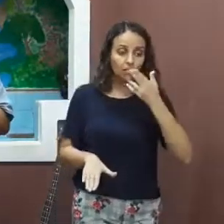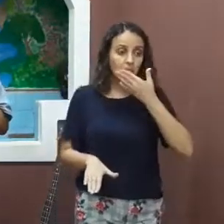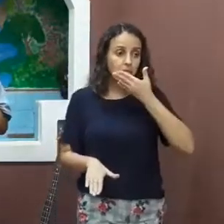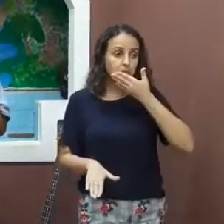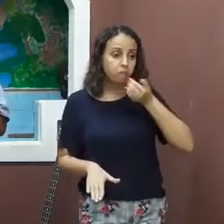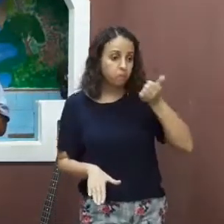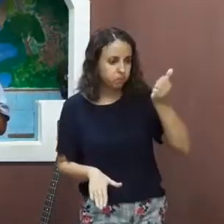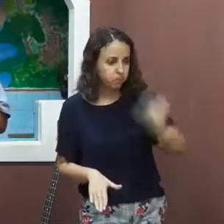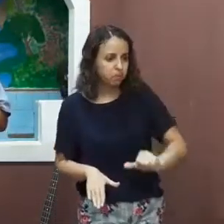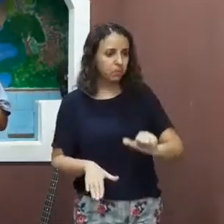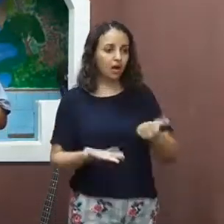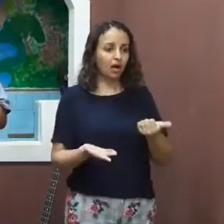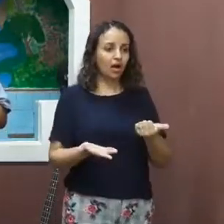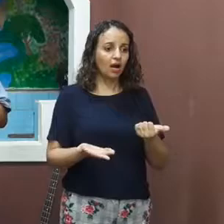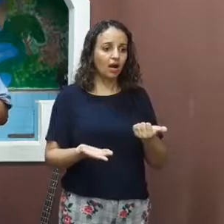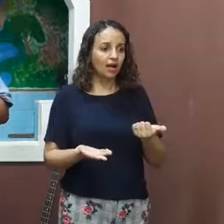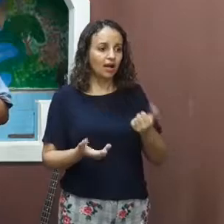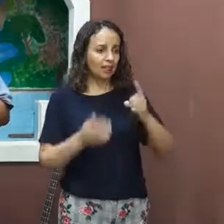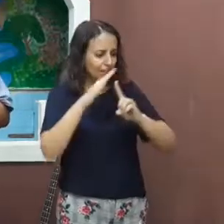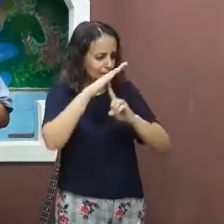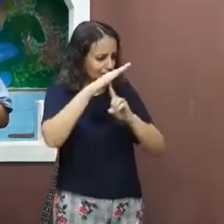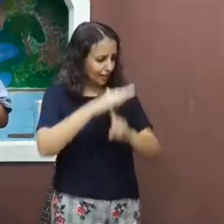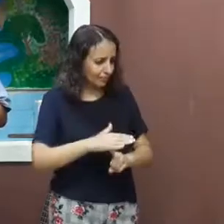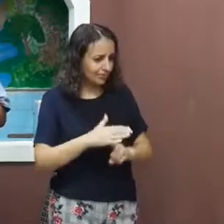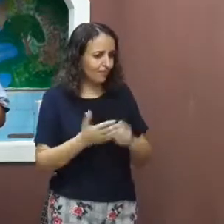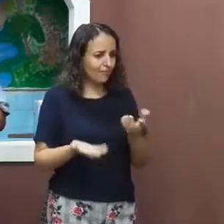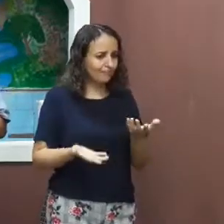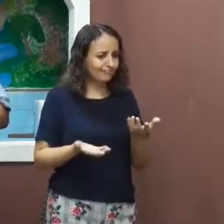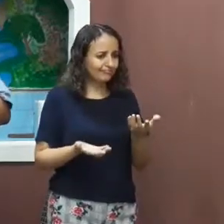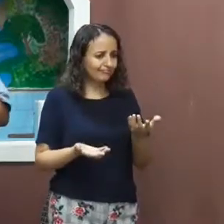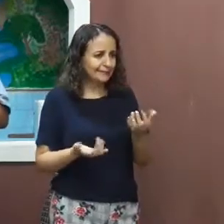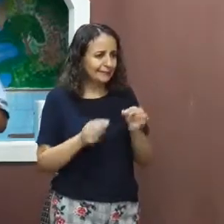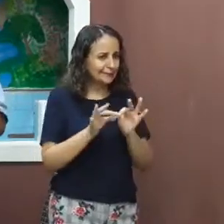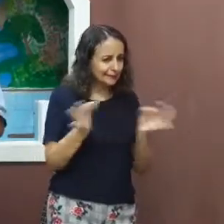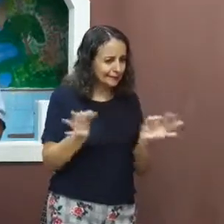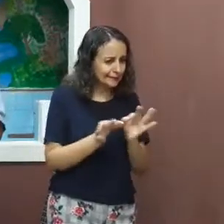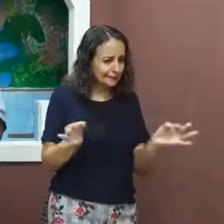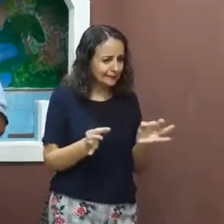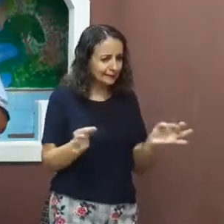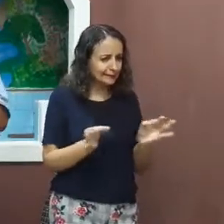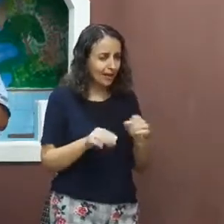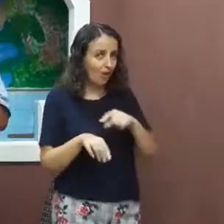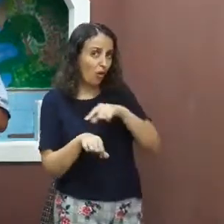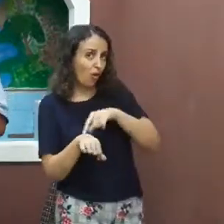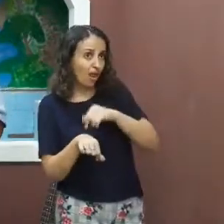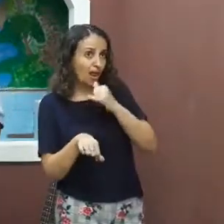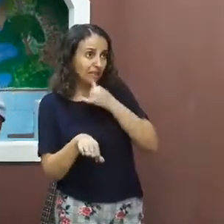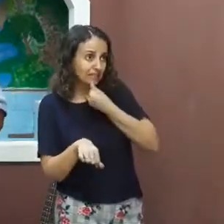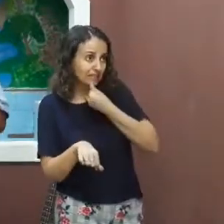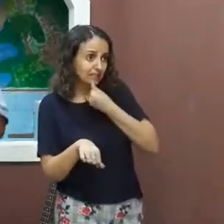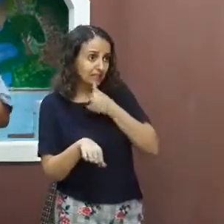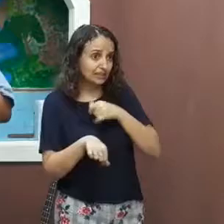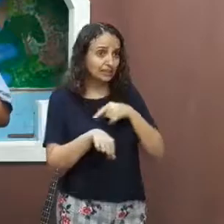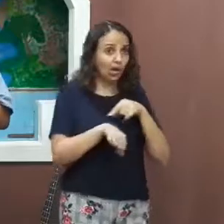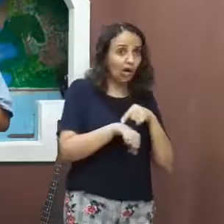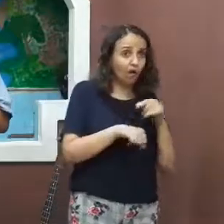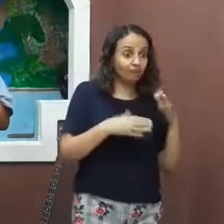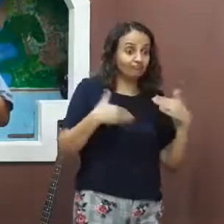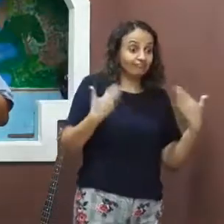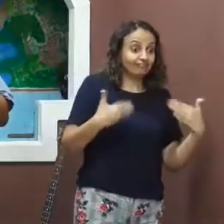depressão leve, uma distimia, porque é mais difícil de diagnosticar. A pessoa tem uns momentos tristes, momentos, e